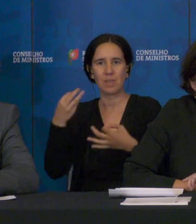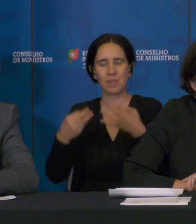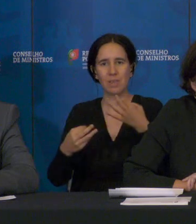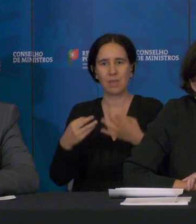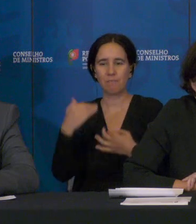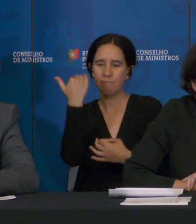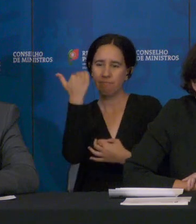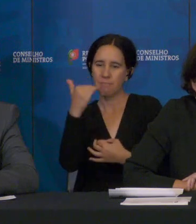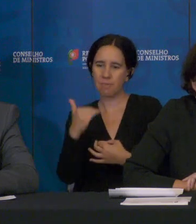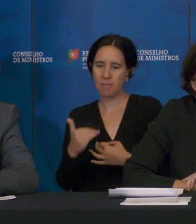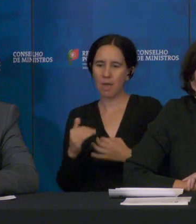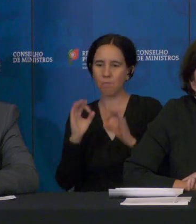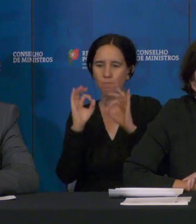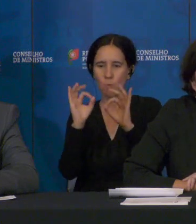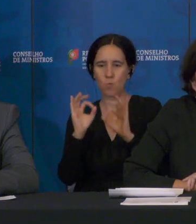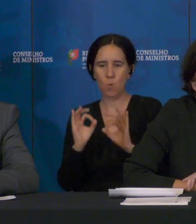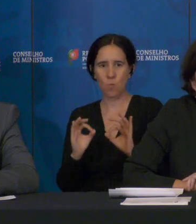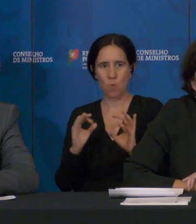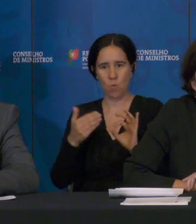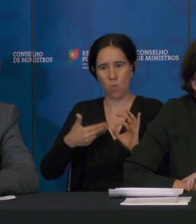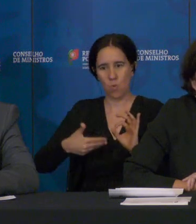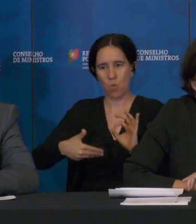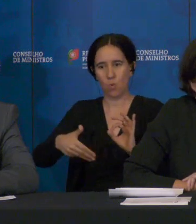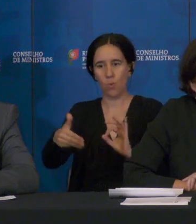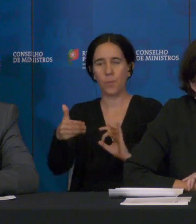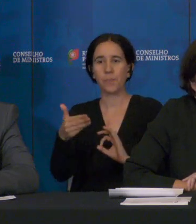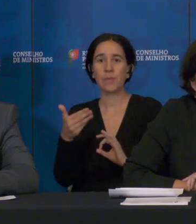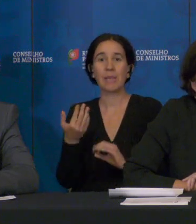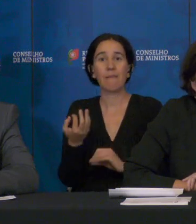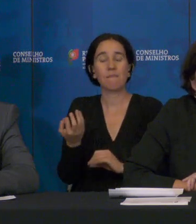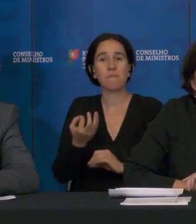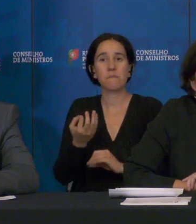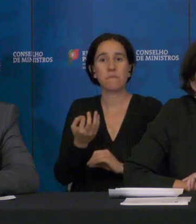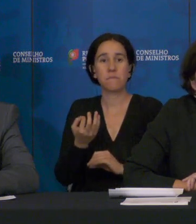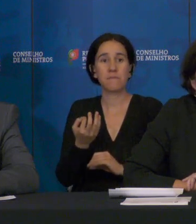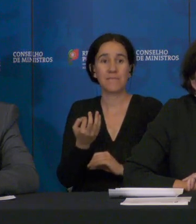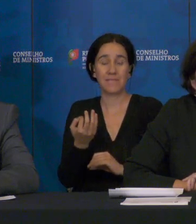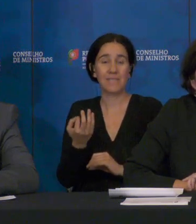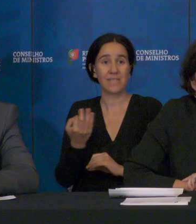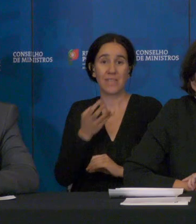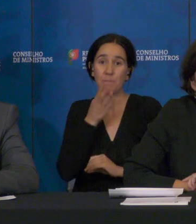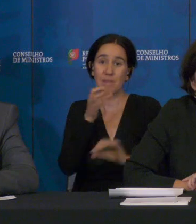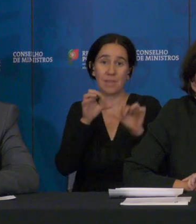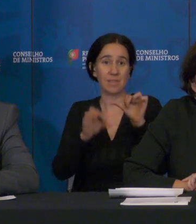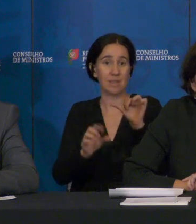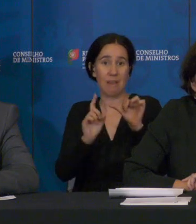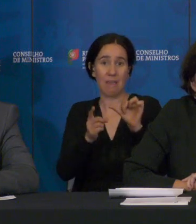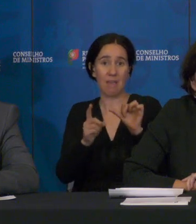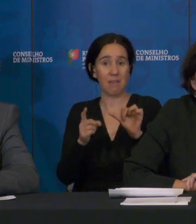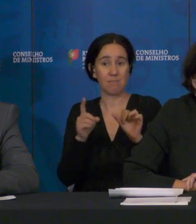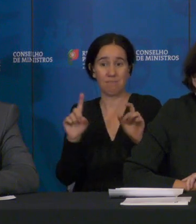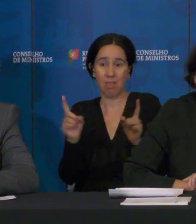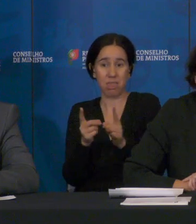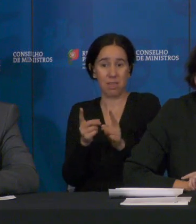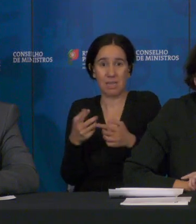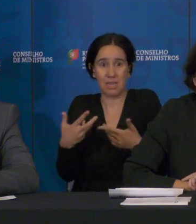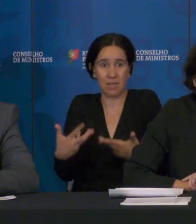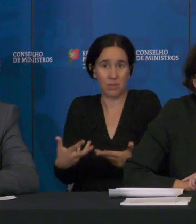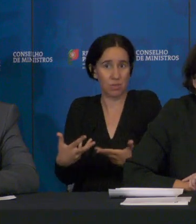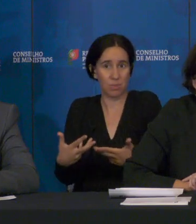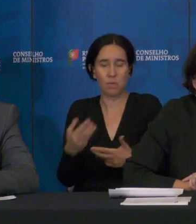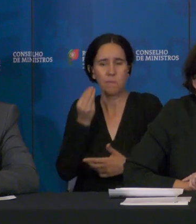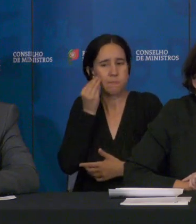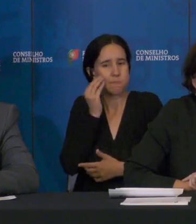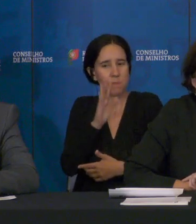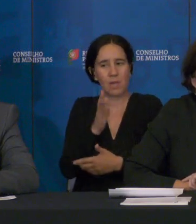ser ultimadas e é exatamente aquilo que temos para dizer neste momento. Faz parte deste